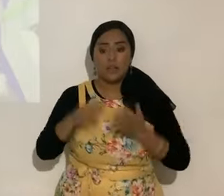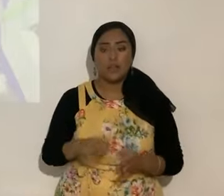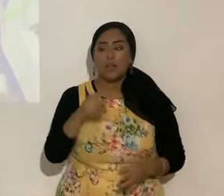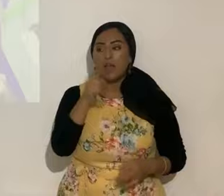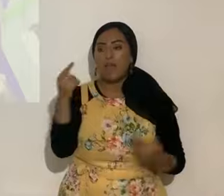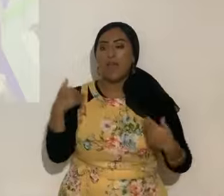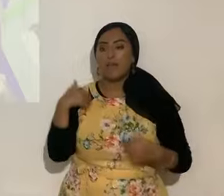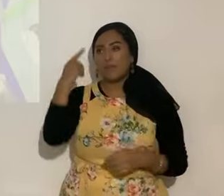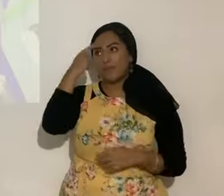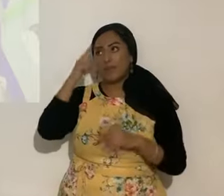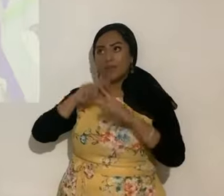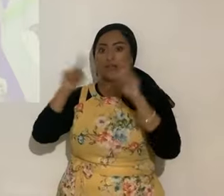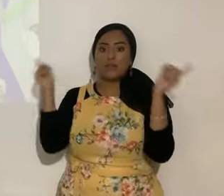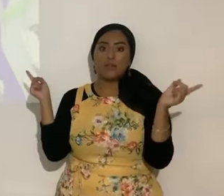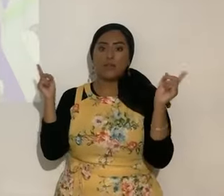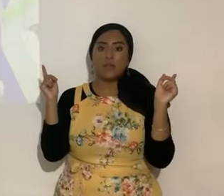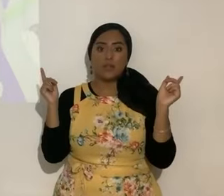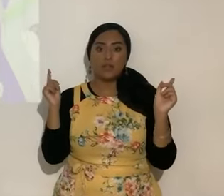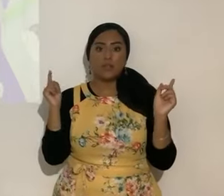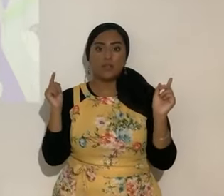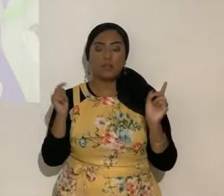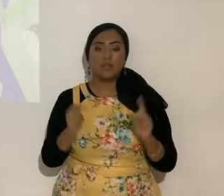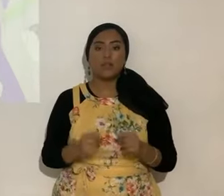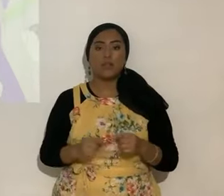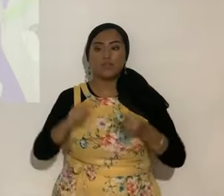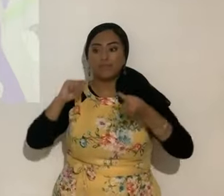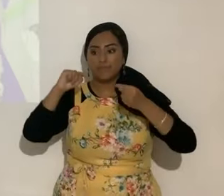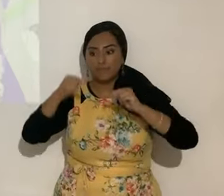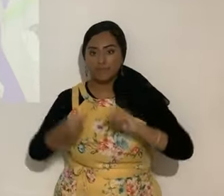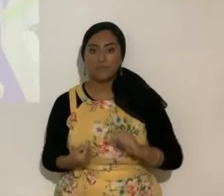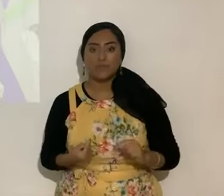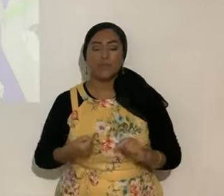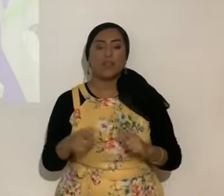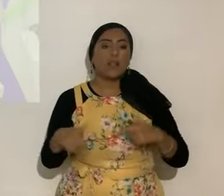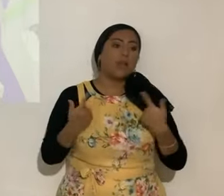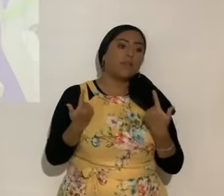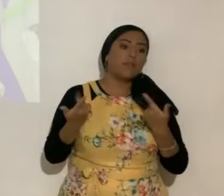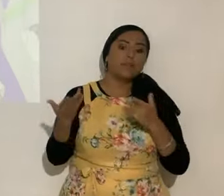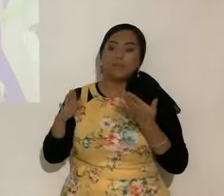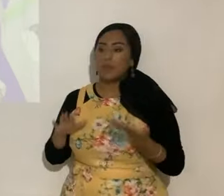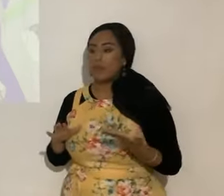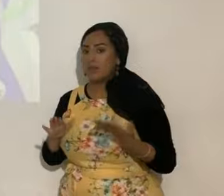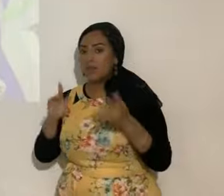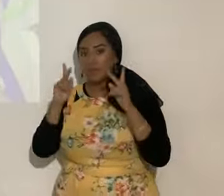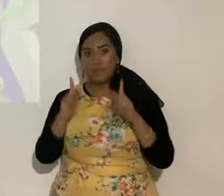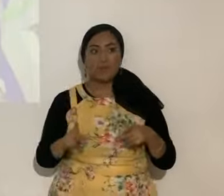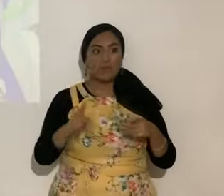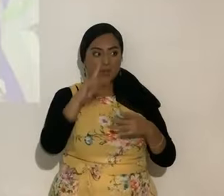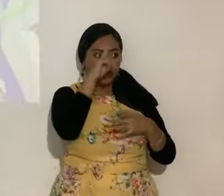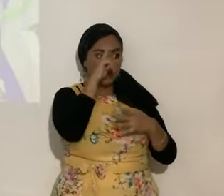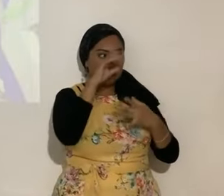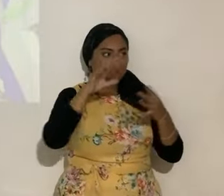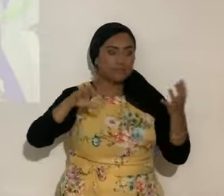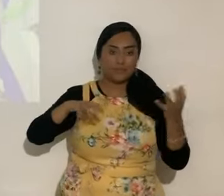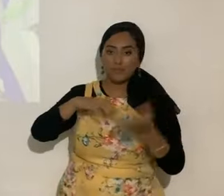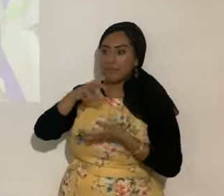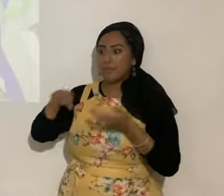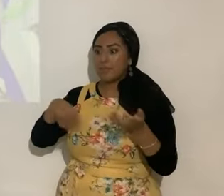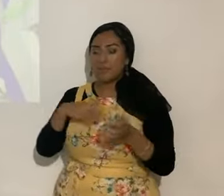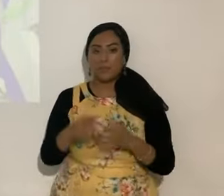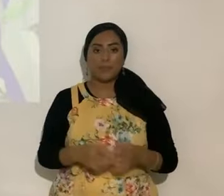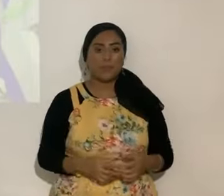ideas, y entonces, es sufrimiento, chantaje, vida, muerte, y entonces, la persona está más confundida, que el